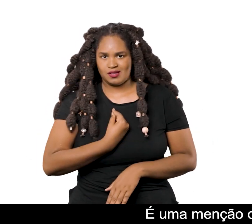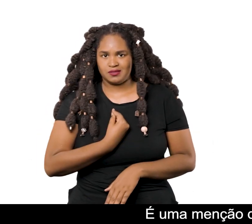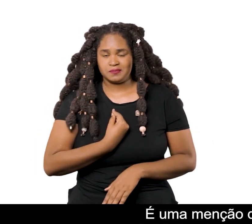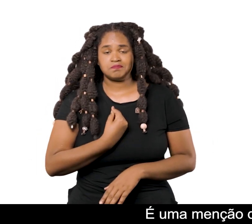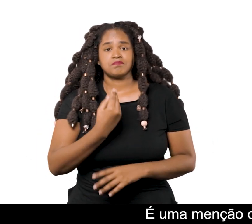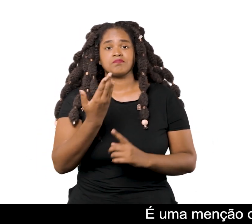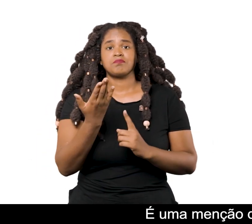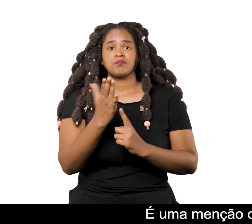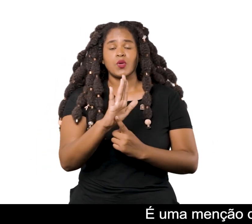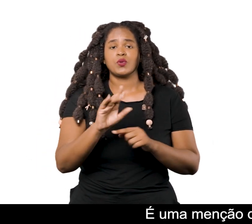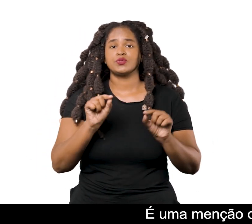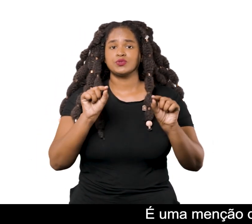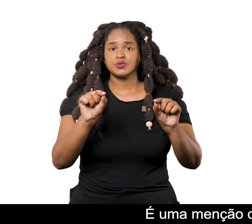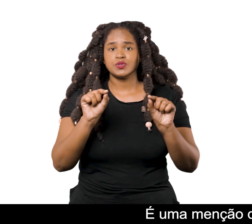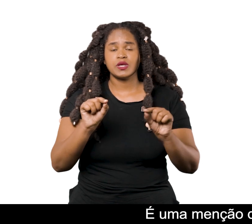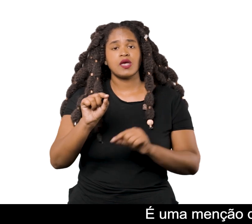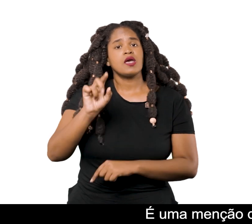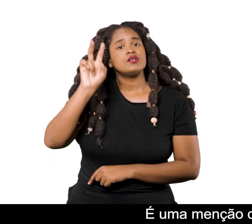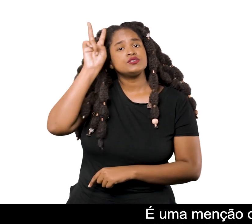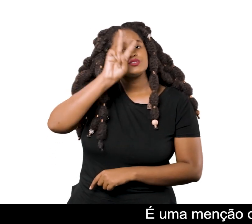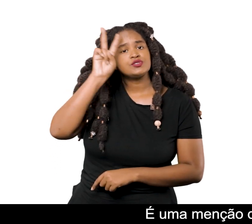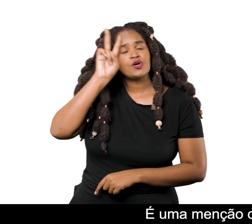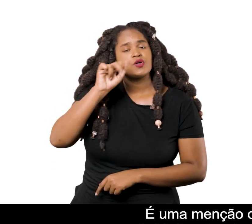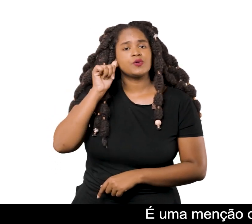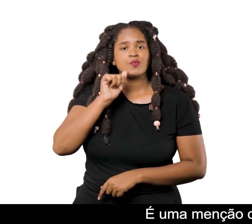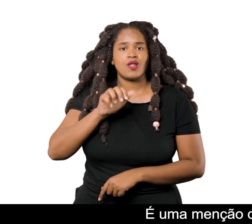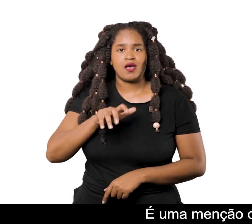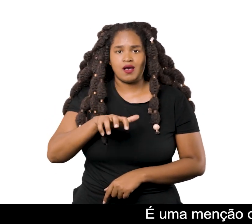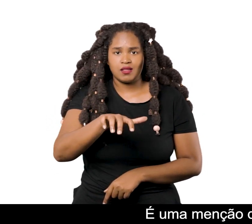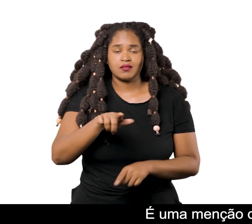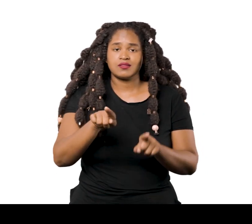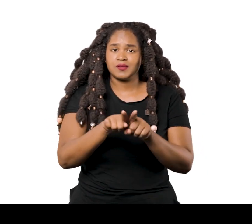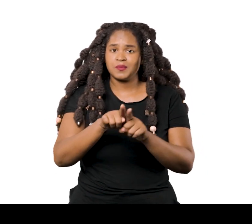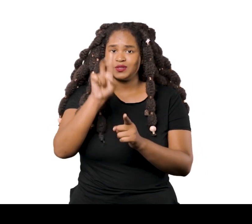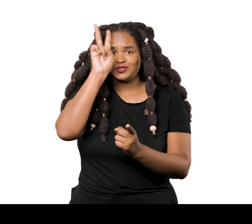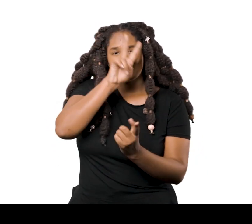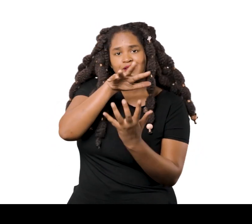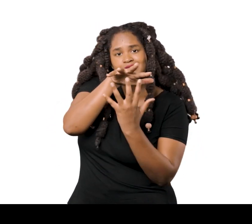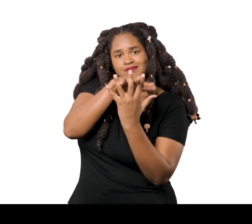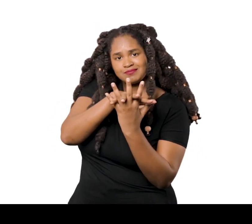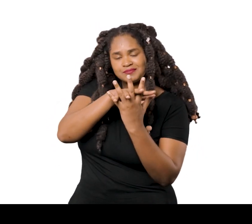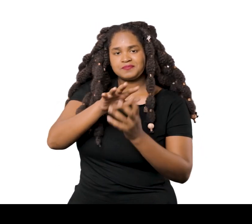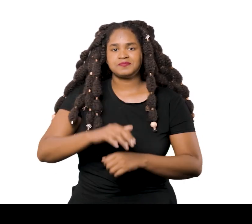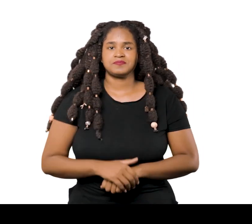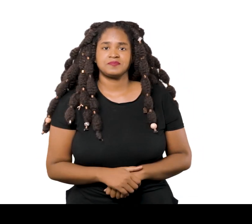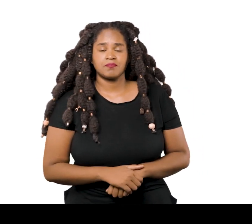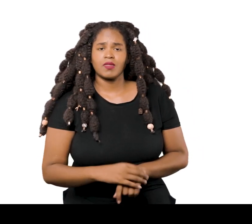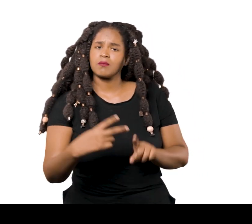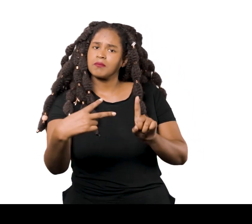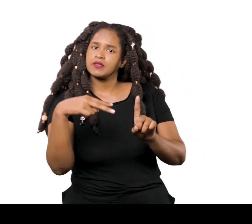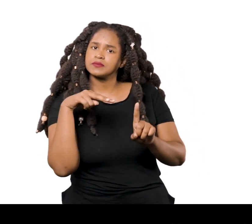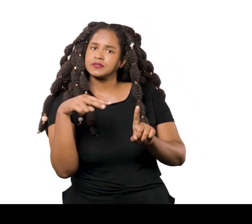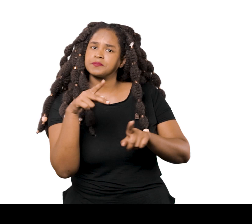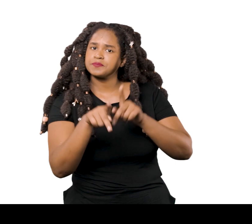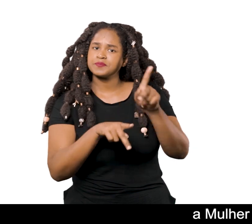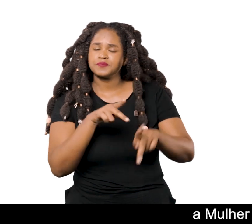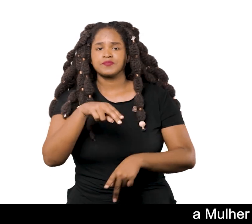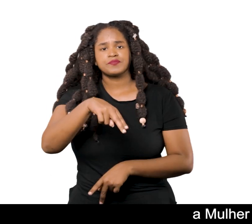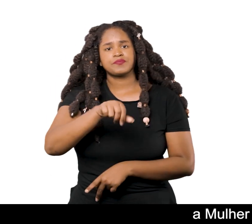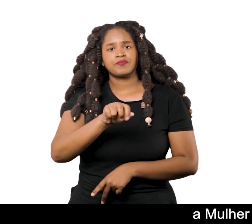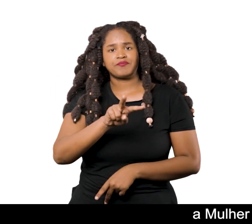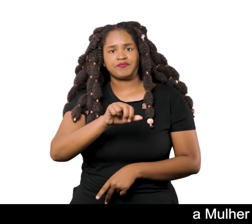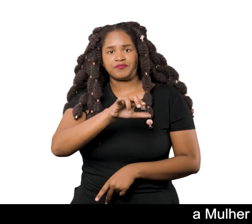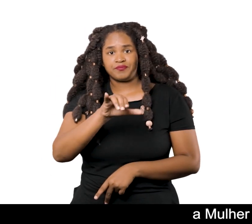É uma menção direta à história da Mulher-Aranha e da tecelagem. Na cosmovisão navarro,